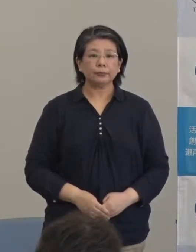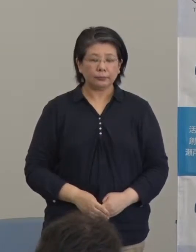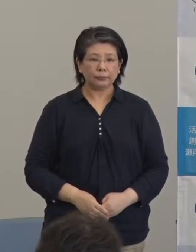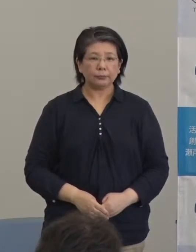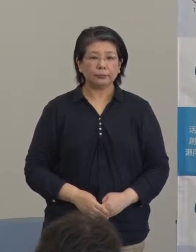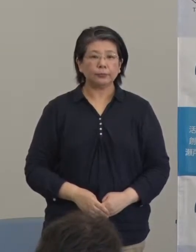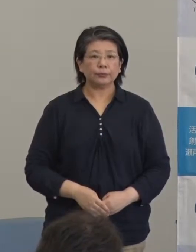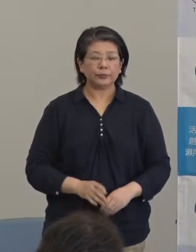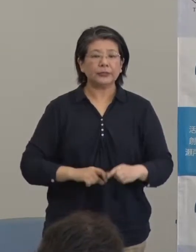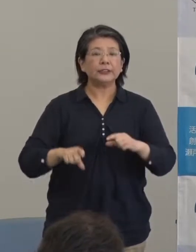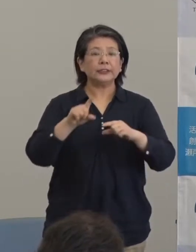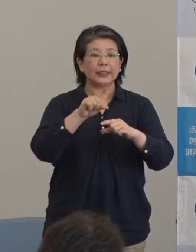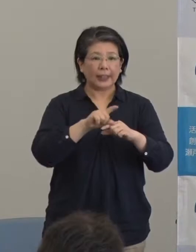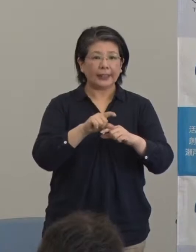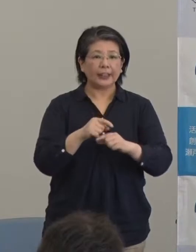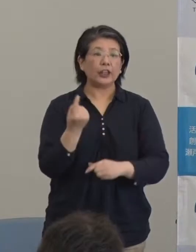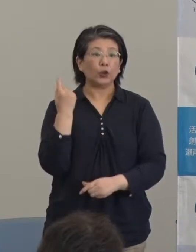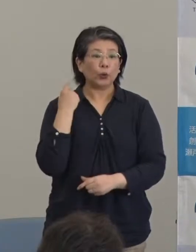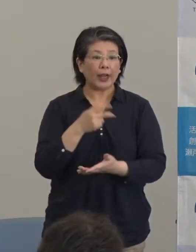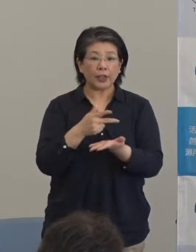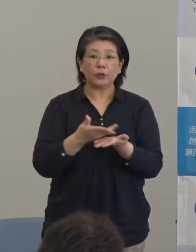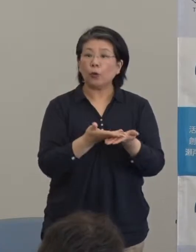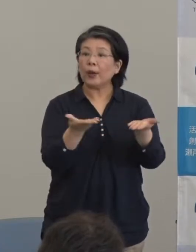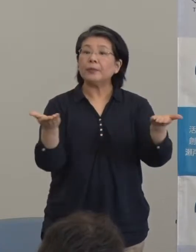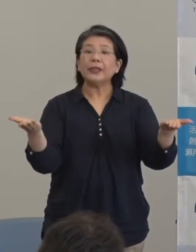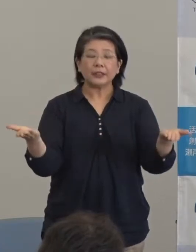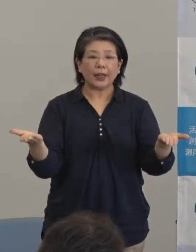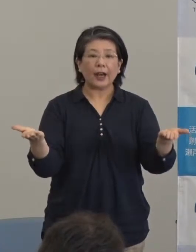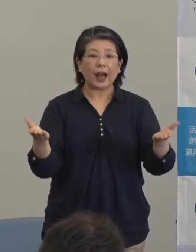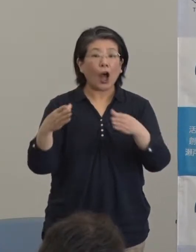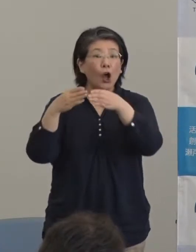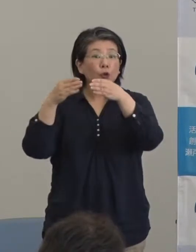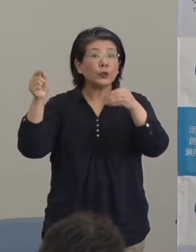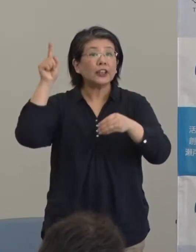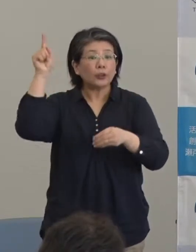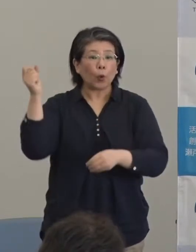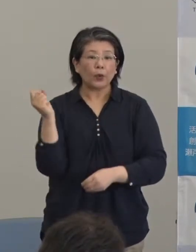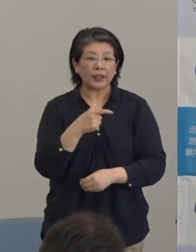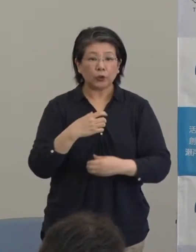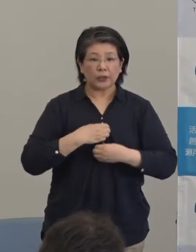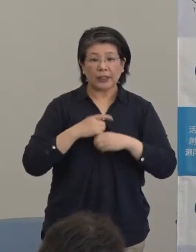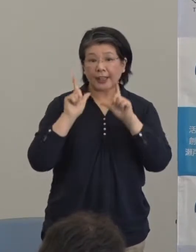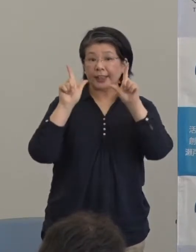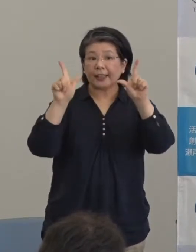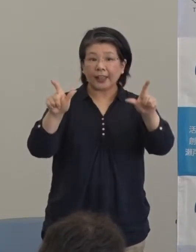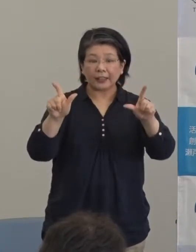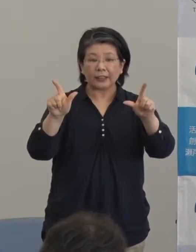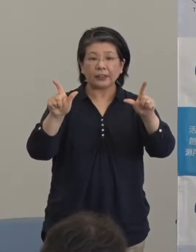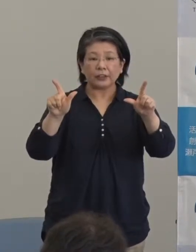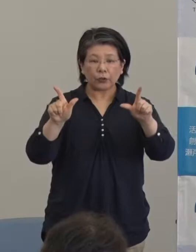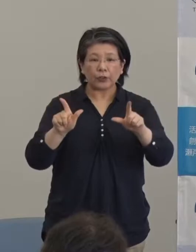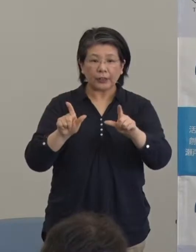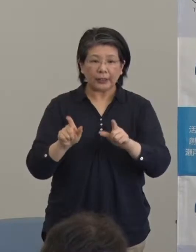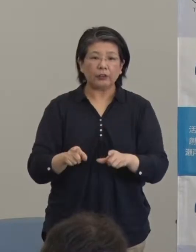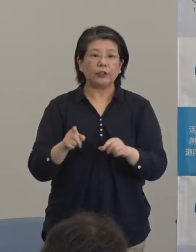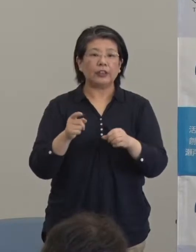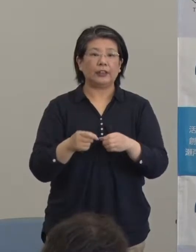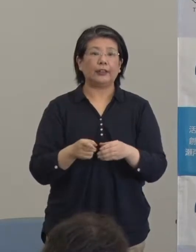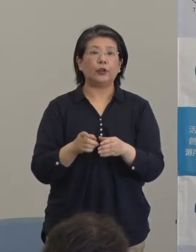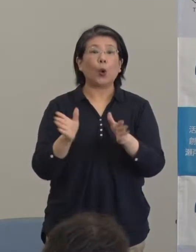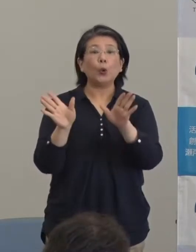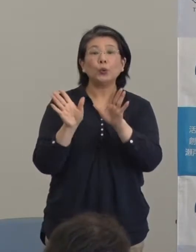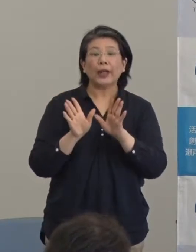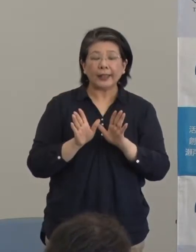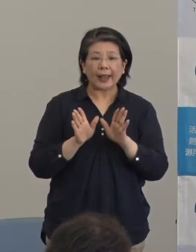加えて、昨日、資料提供させていただいておりますけれども、国の緊急事態宣言により、閉館をしておりました私有